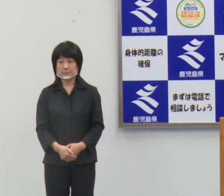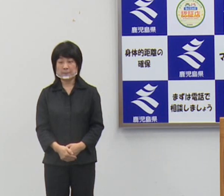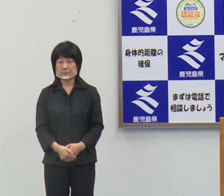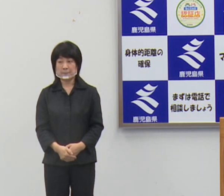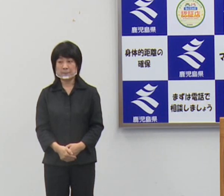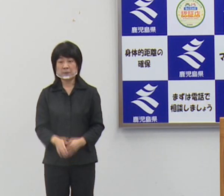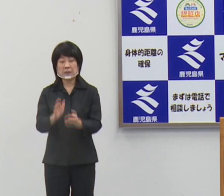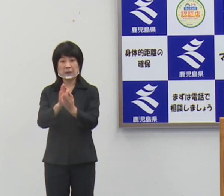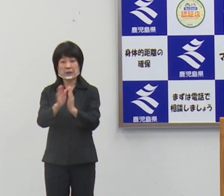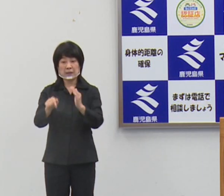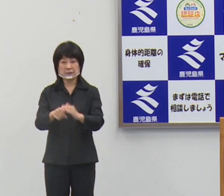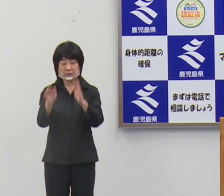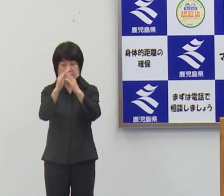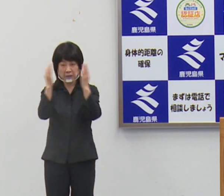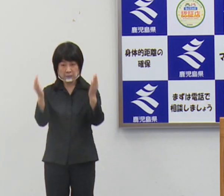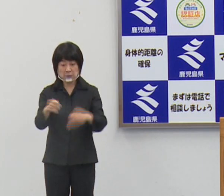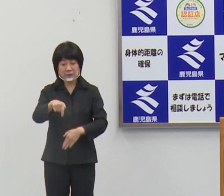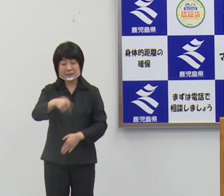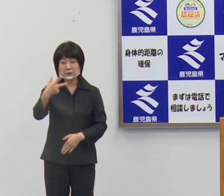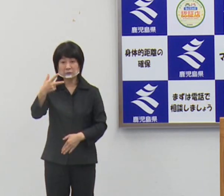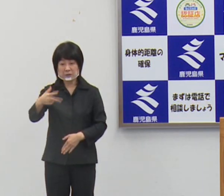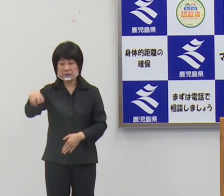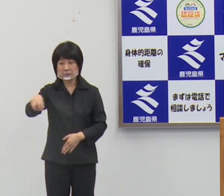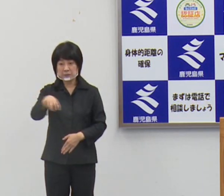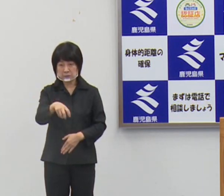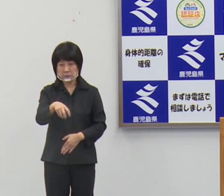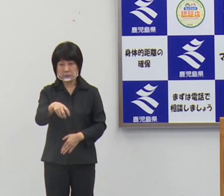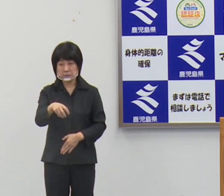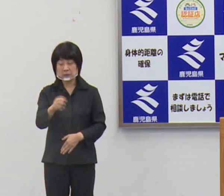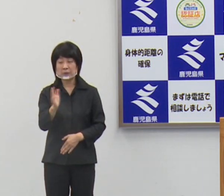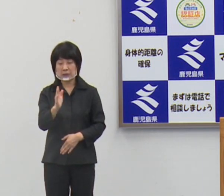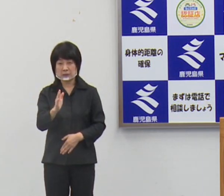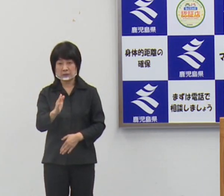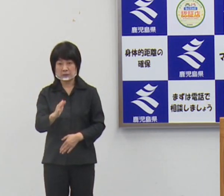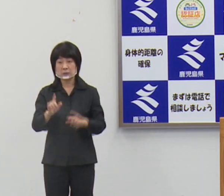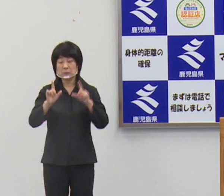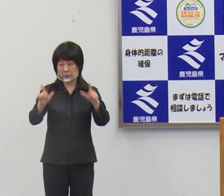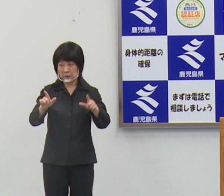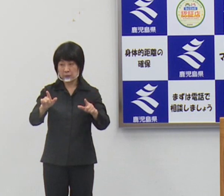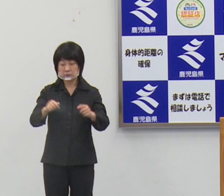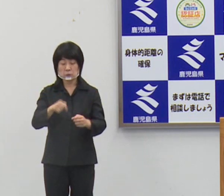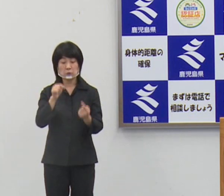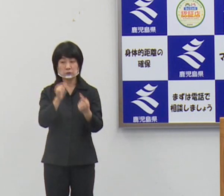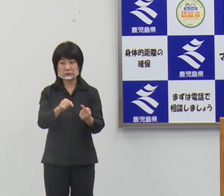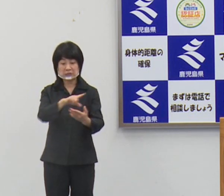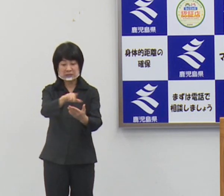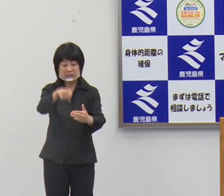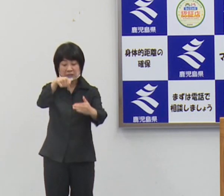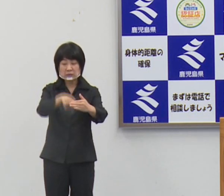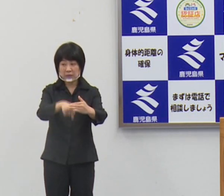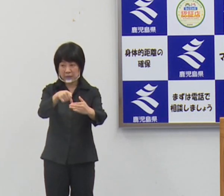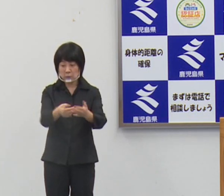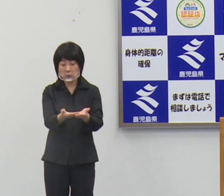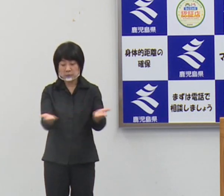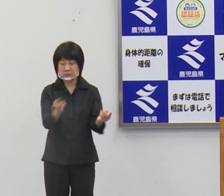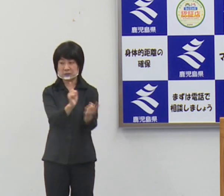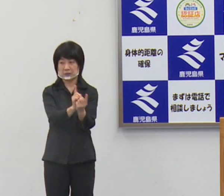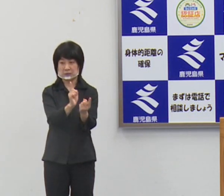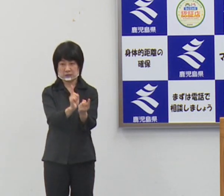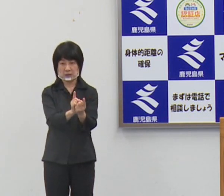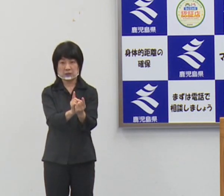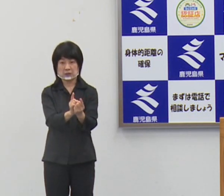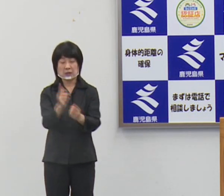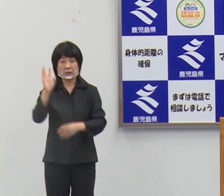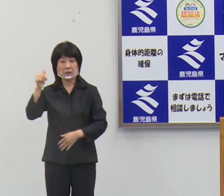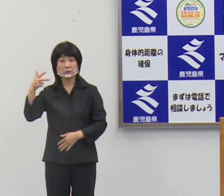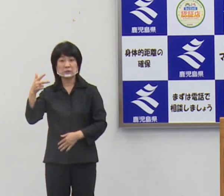そういったじゃあ県内全体の107箇所に対してそういう指導を行っている ではないです。はい、措置区域内の店舗に対してということで、鹿